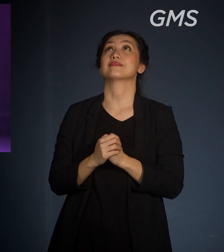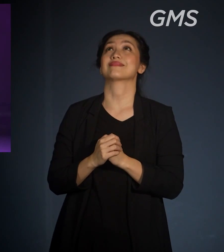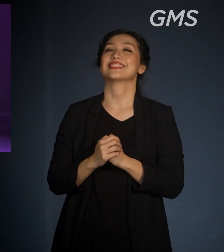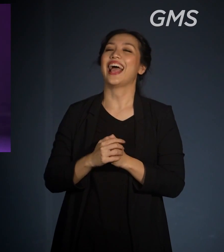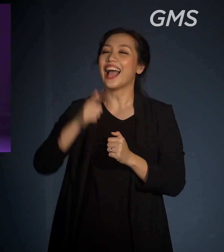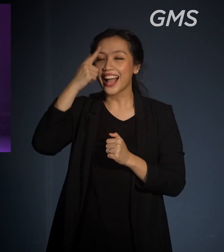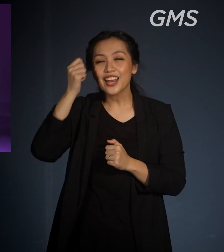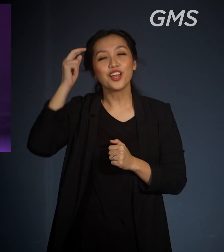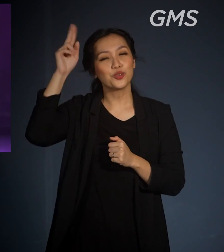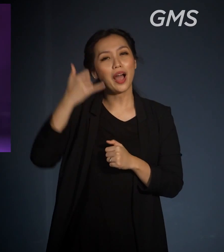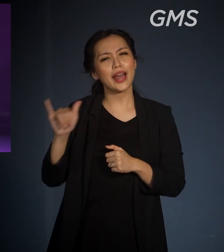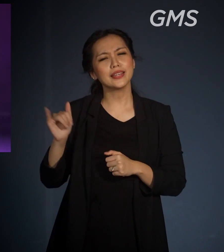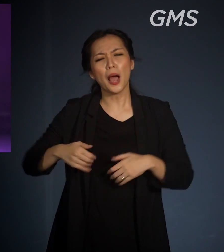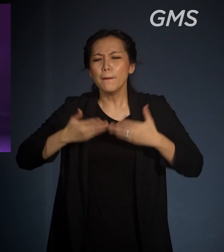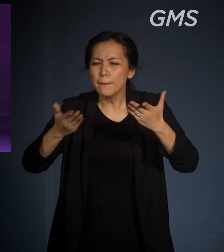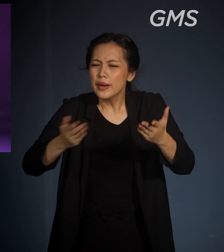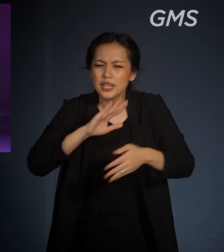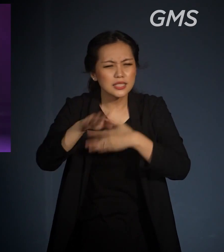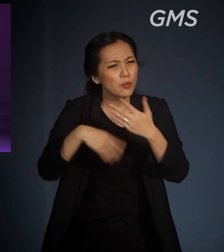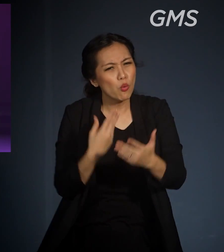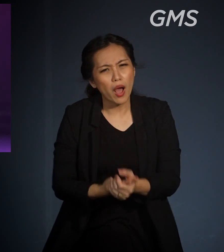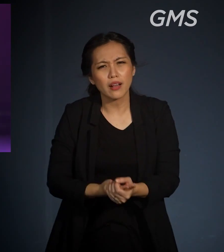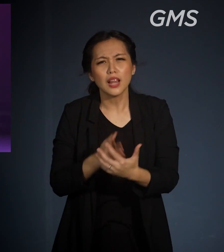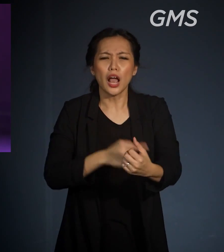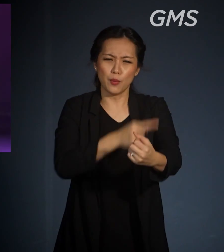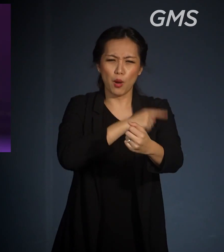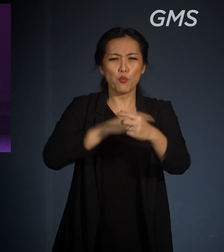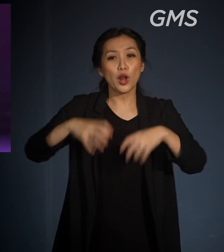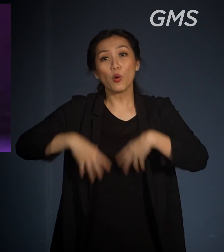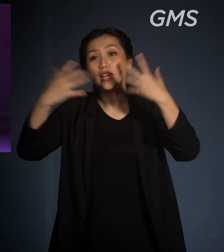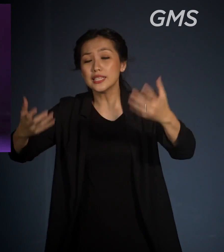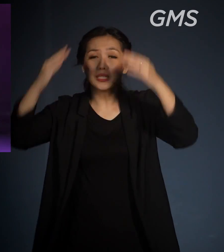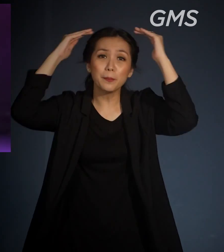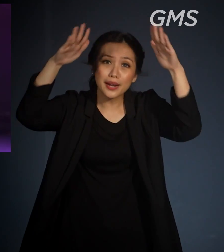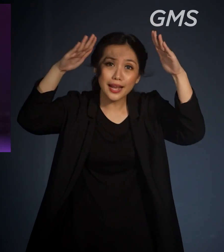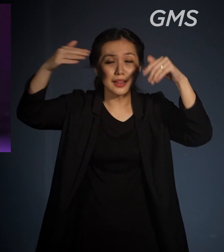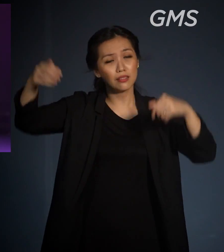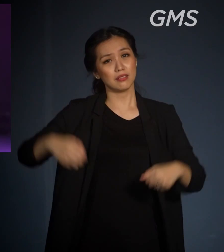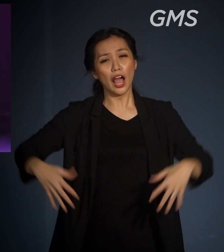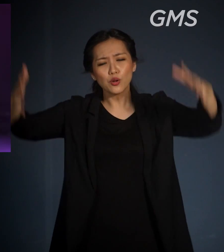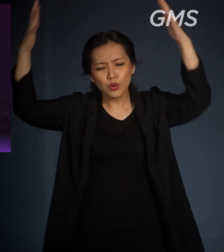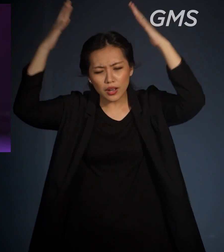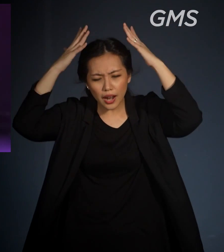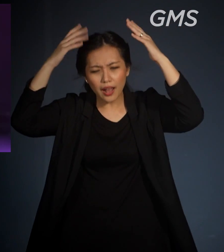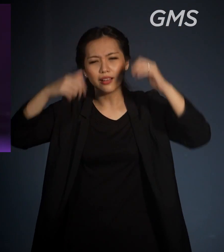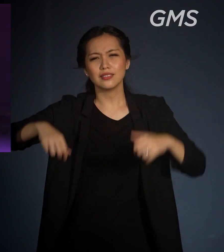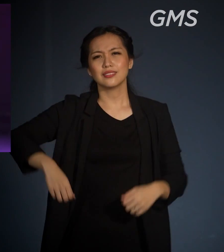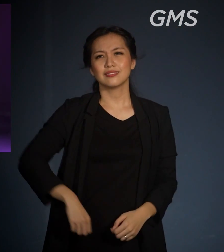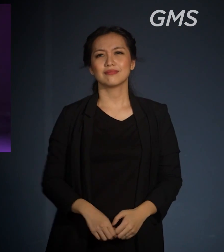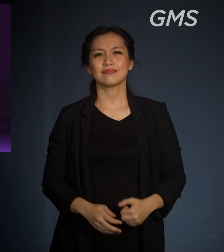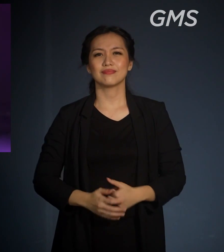kehidupan Anda. Tuhan yang memberikan segala talenta, kemampuan, berkat, anugerah,